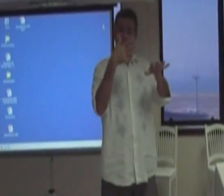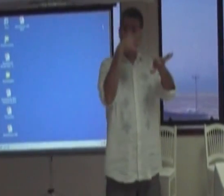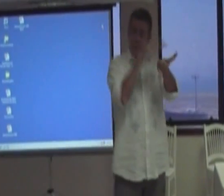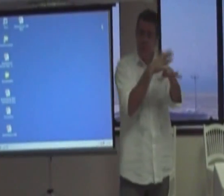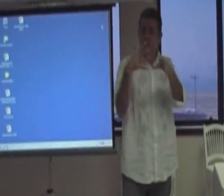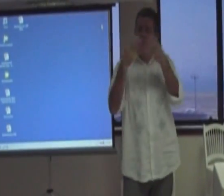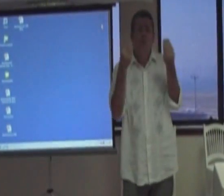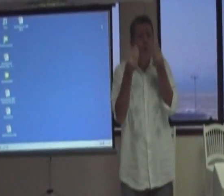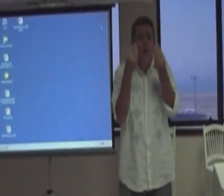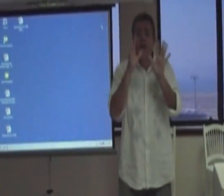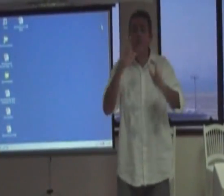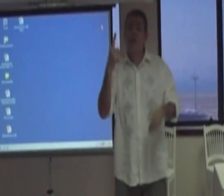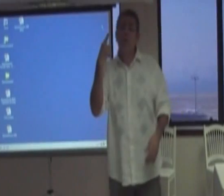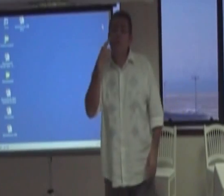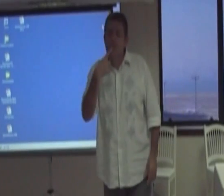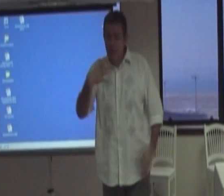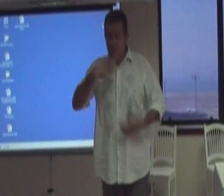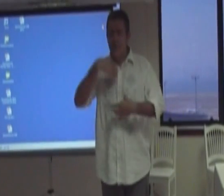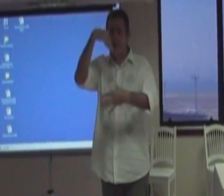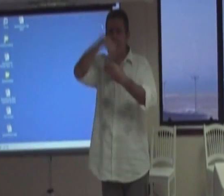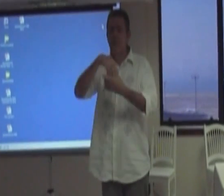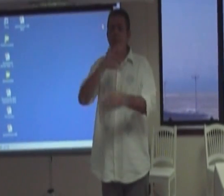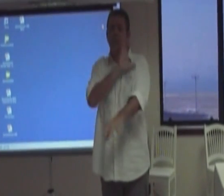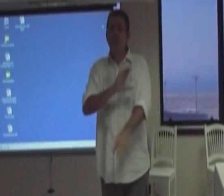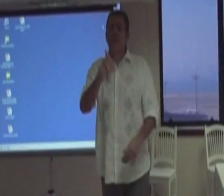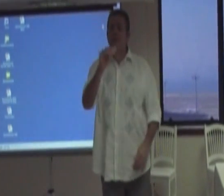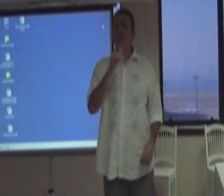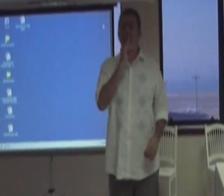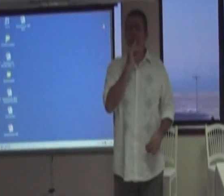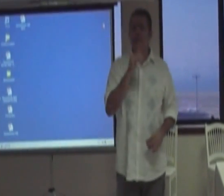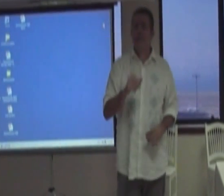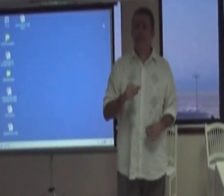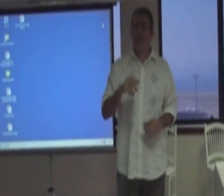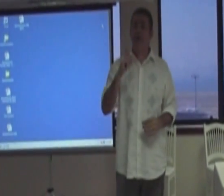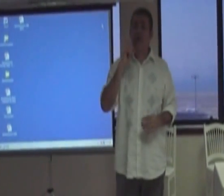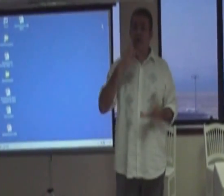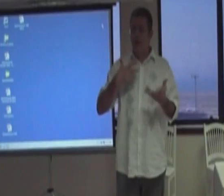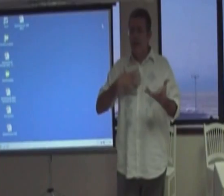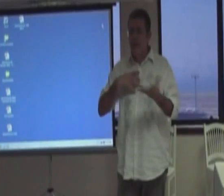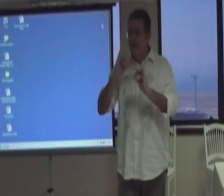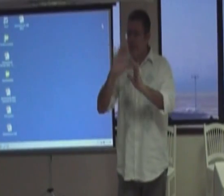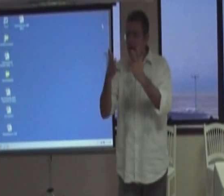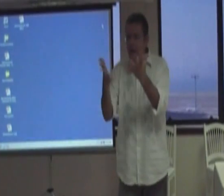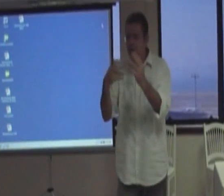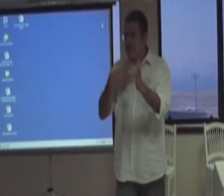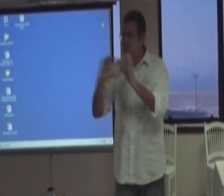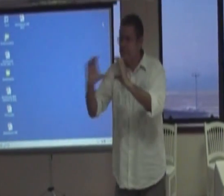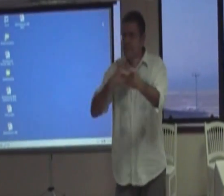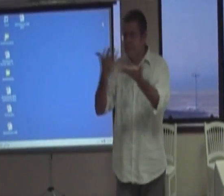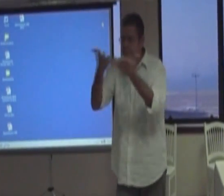surda. E quando a gente pensa no contexto da inclusão, como é essa questão da subjetividade daquele sujeito surdo? Como se dá o surdo